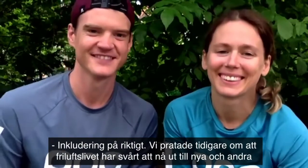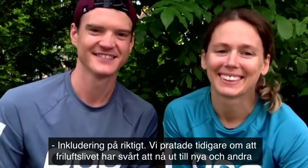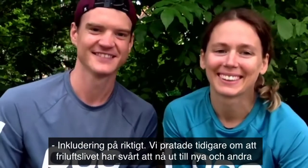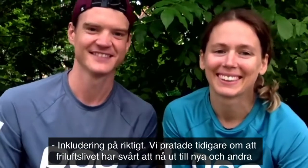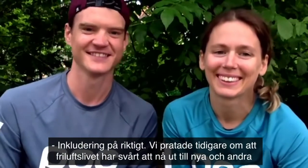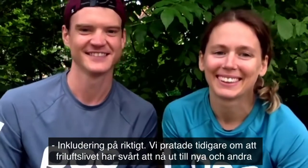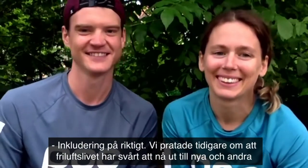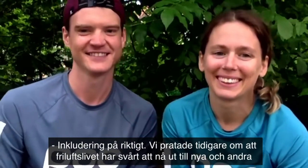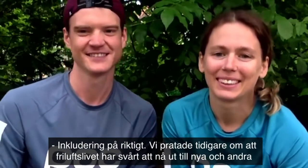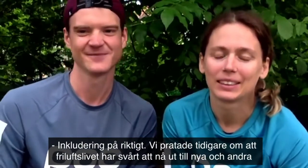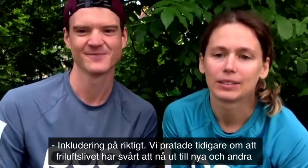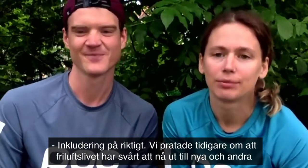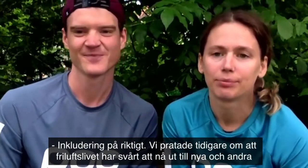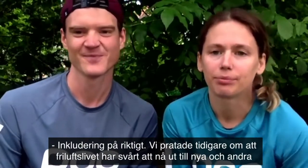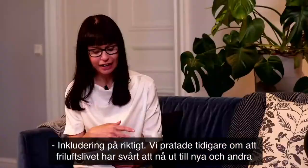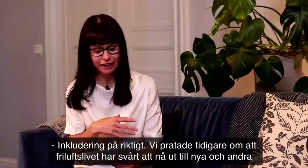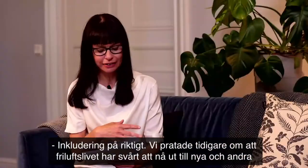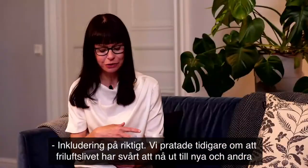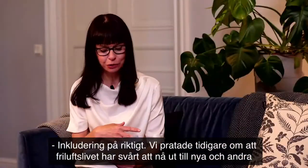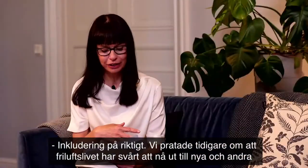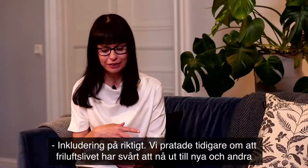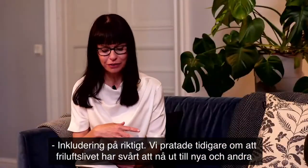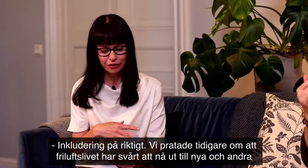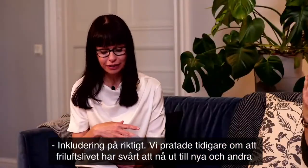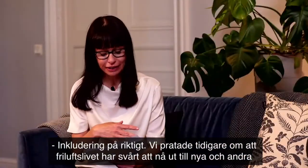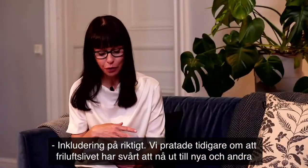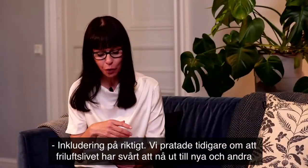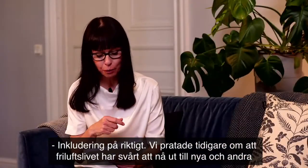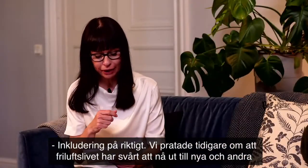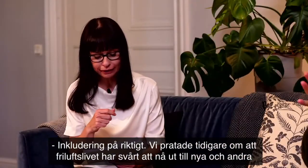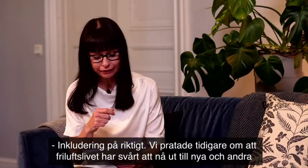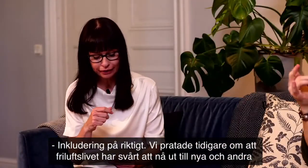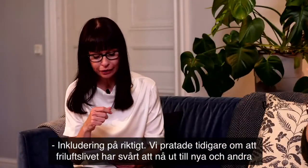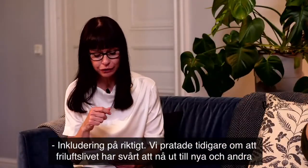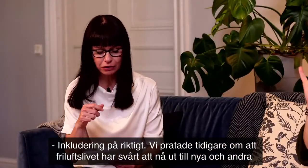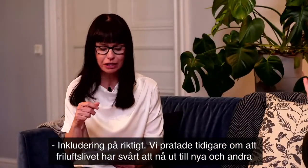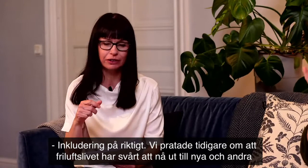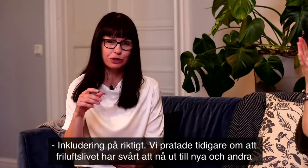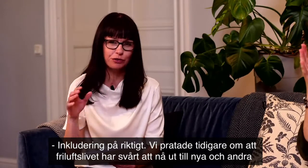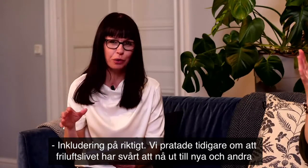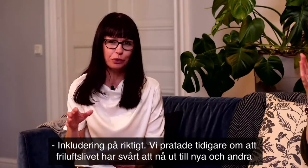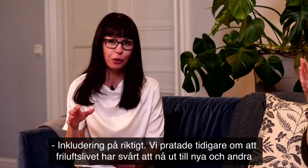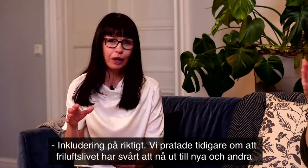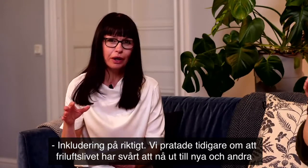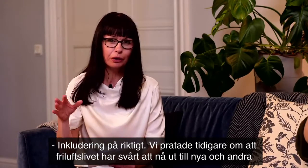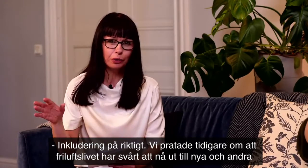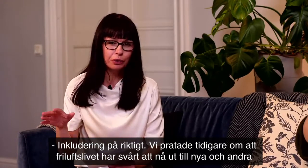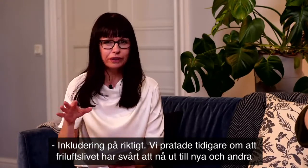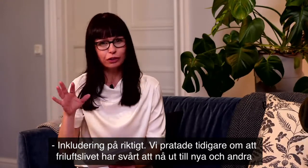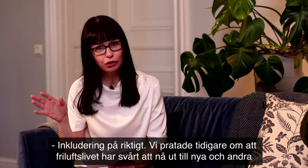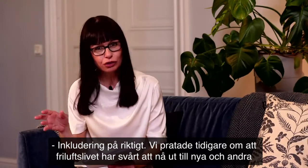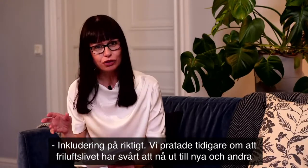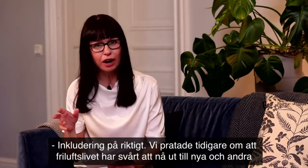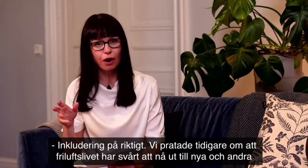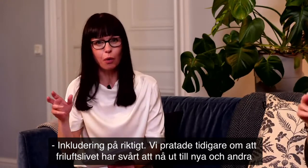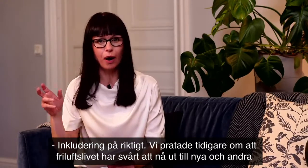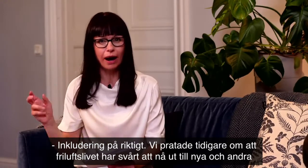på riktigt. Vi pratade tidigare här i Studie Friluftsliv om att friluftslivet har svårt att nå ut till nya och